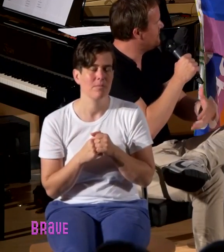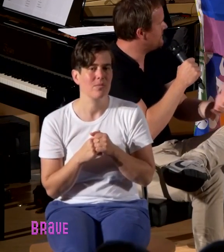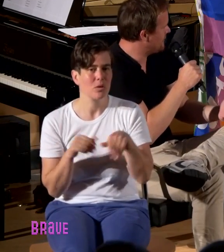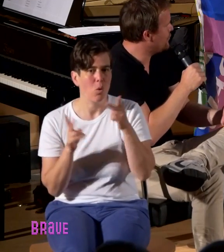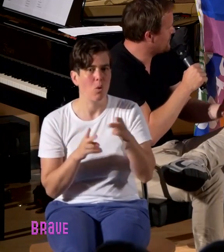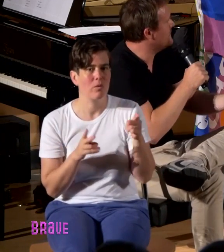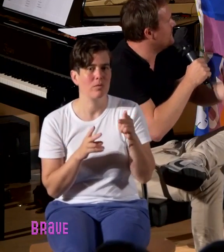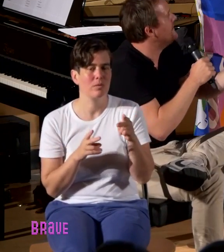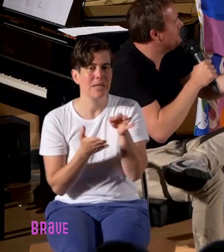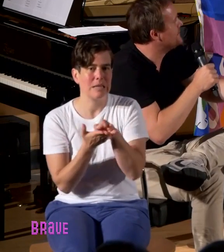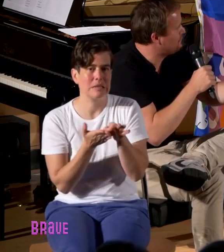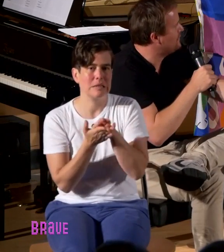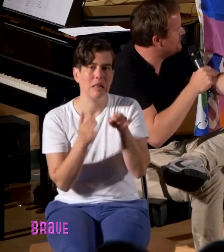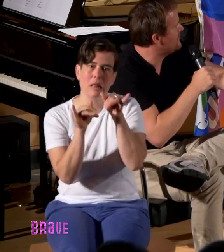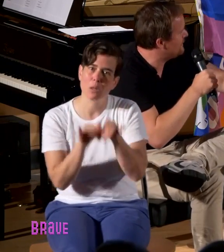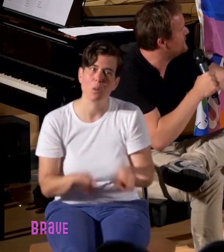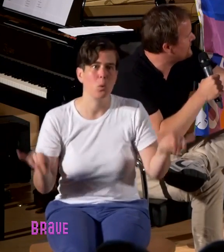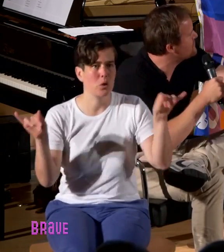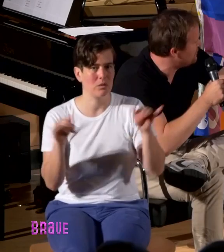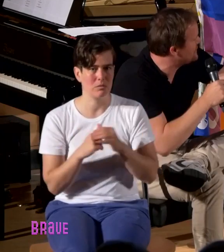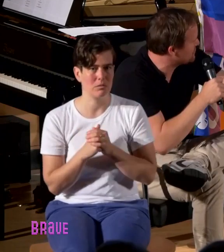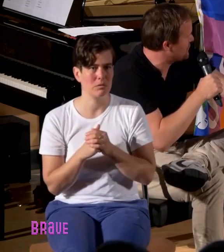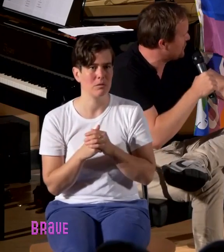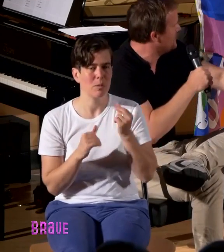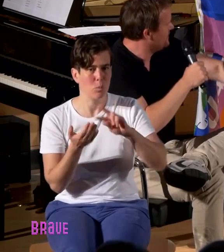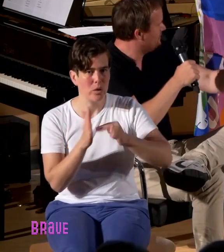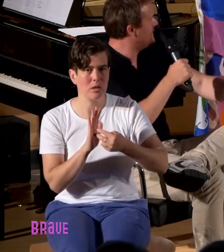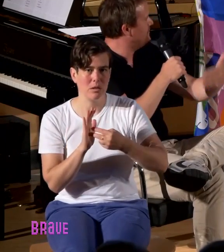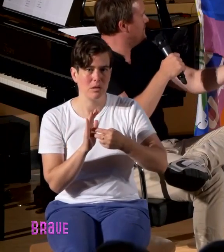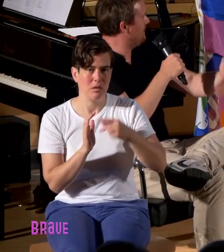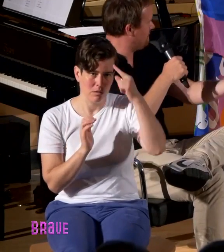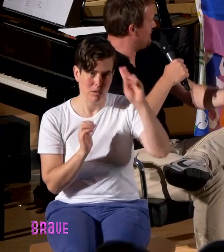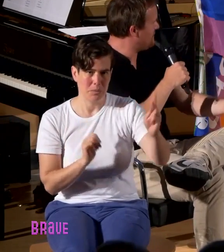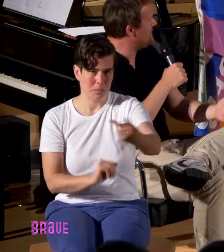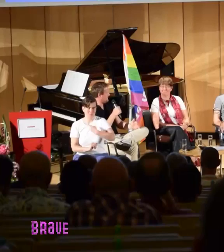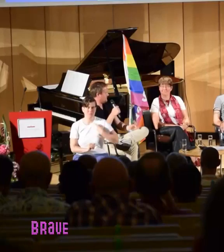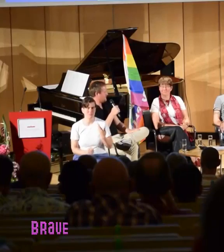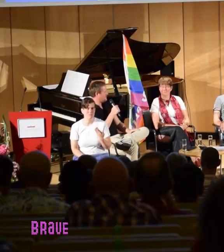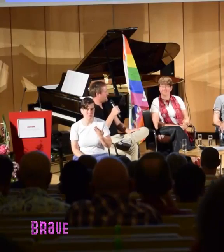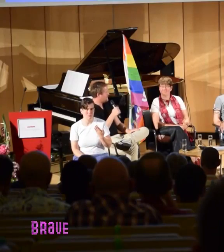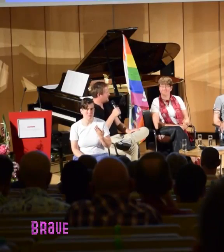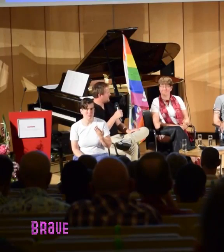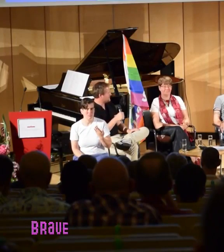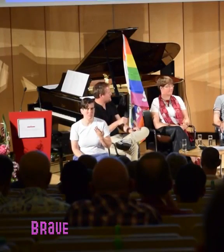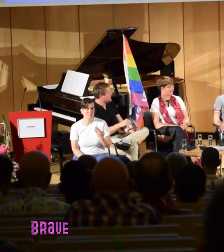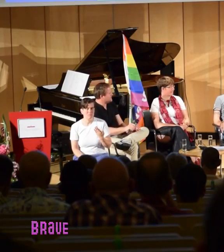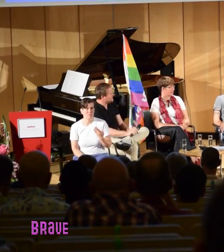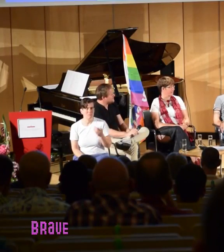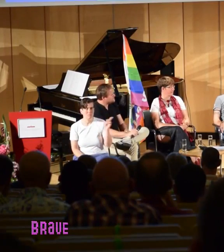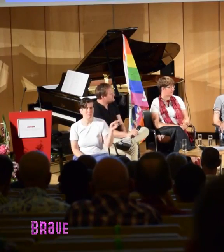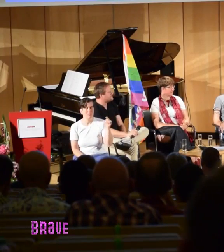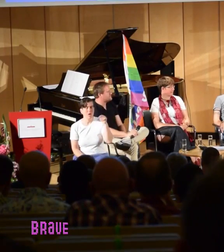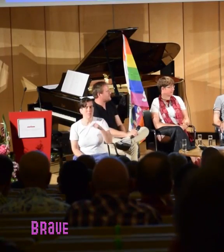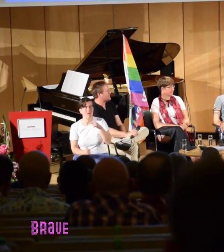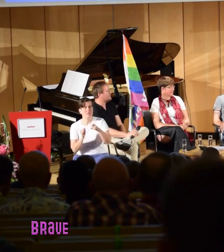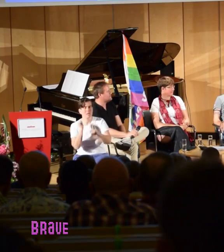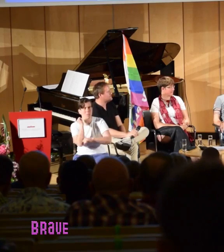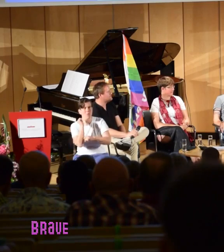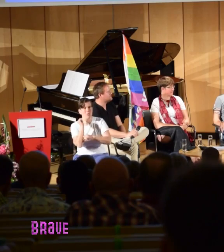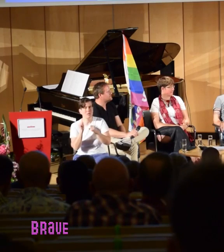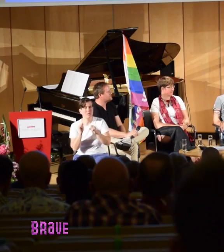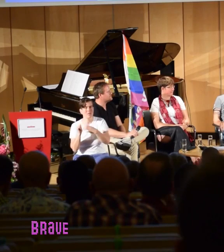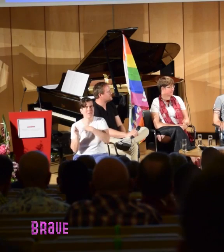einer Insel der Glückseligen, zumindest der, die es dann politisch so empfinden. Strahlt das aus, was ihr macht? Also haben die Dresdner